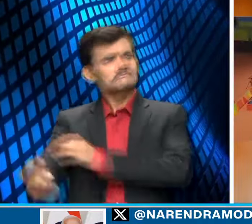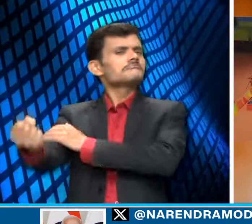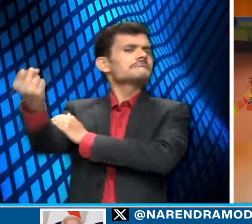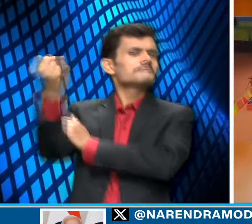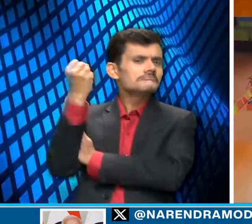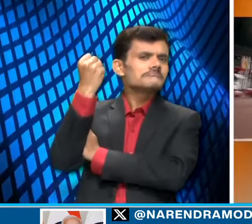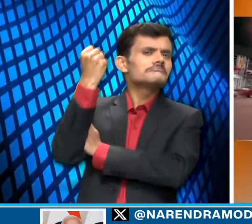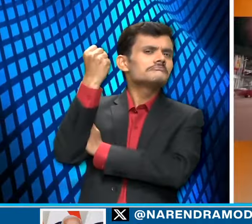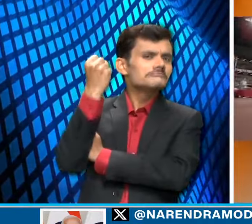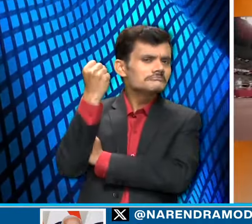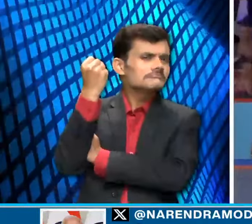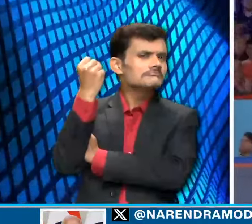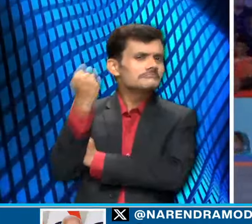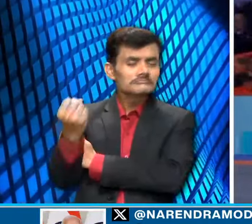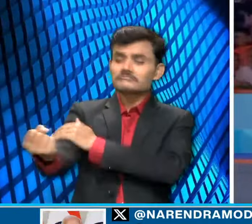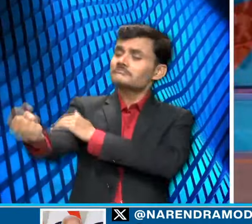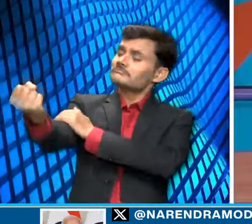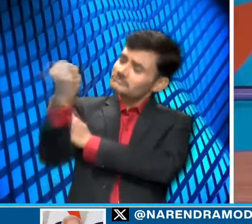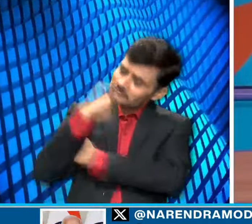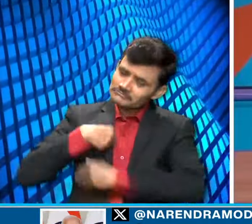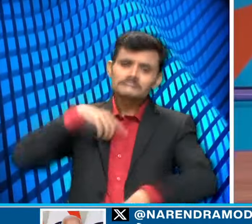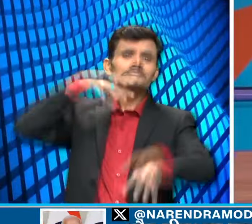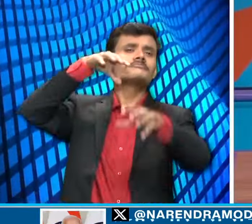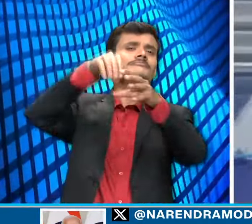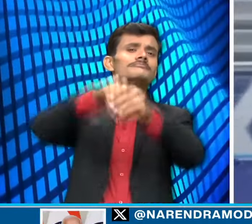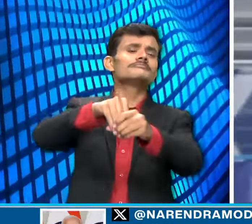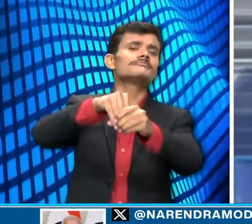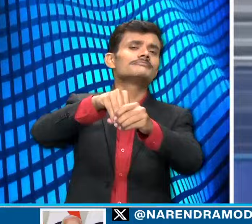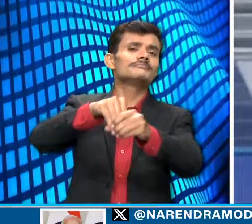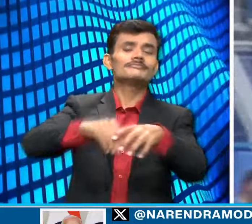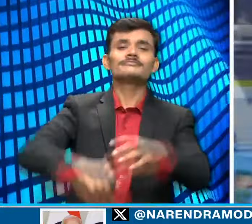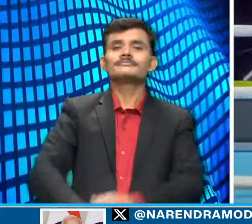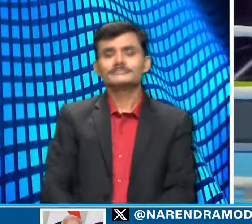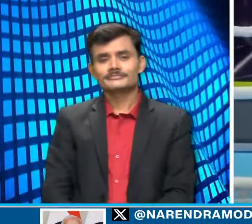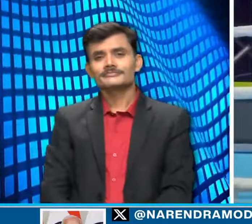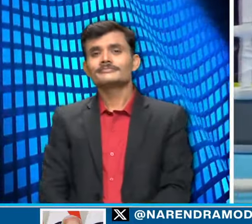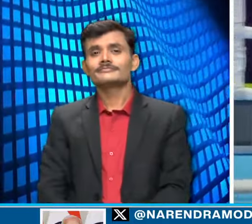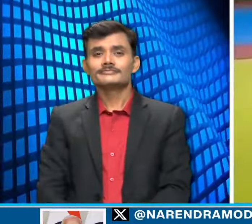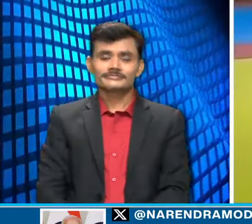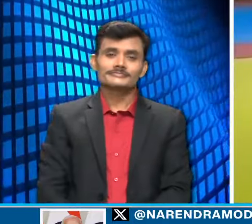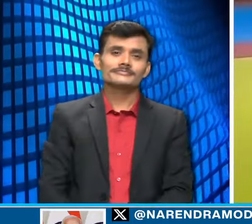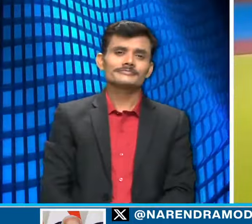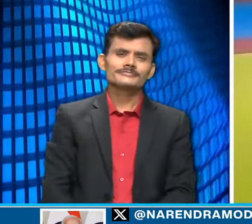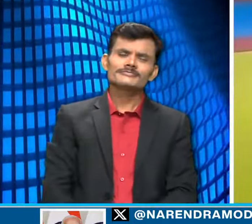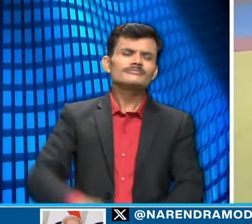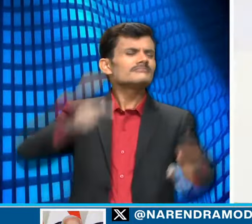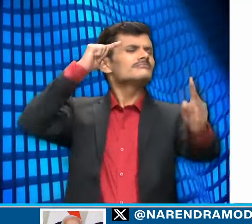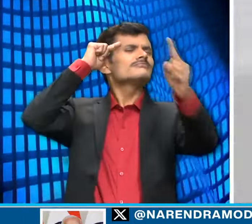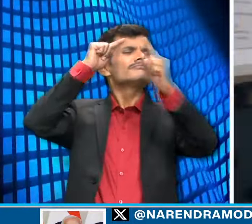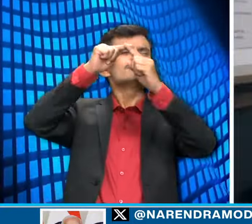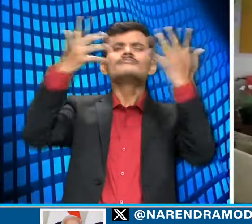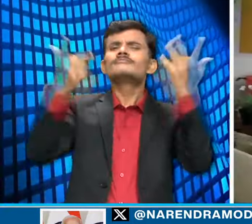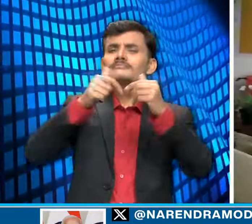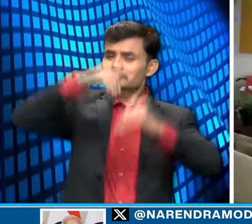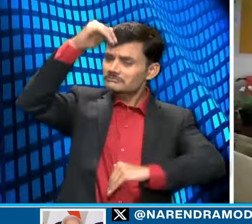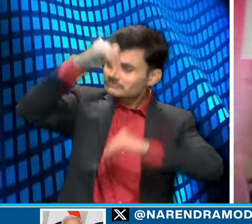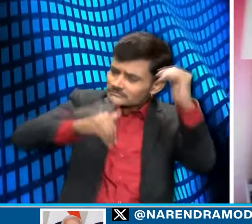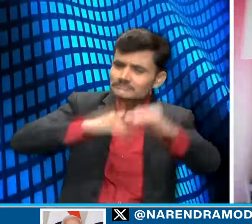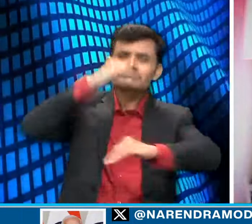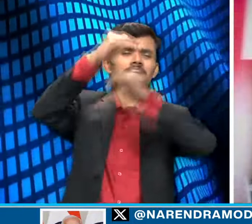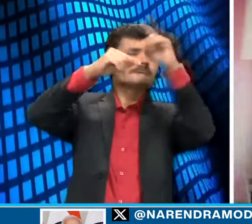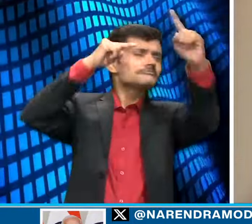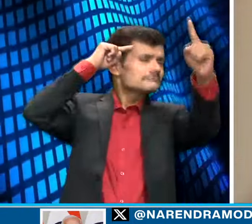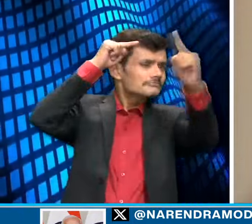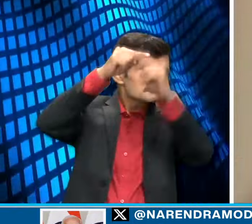میں بھارت ہوں تاہت ہے مجھے ایک لکش ہے